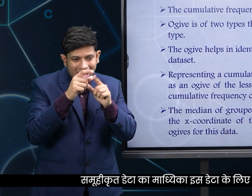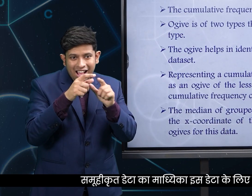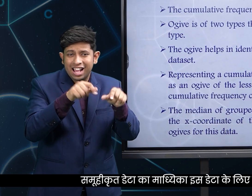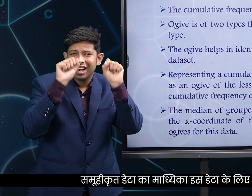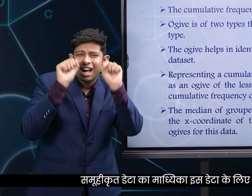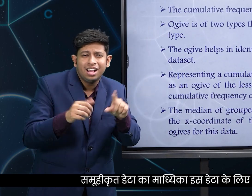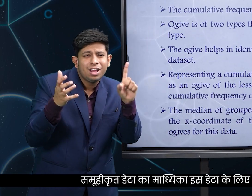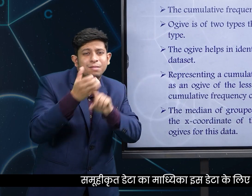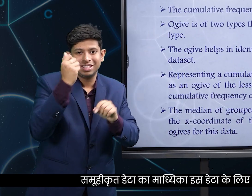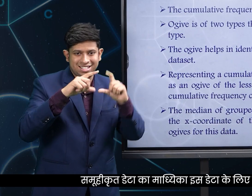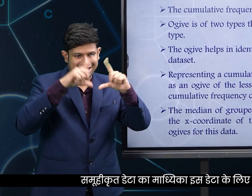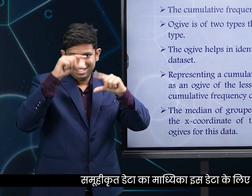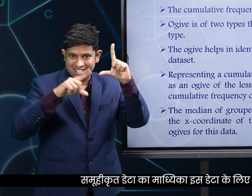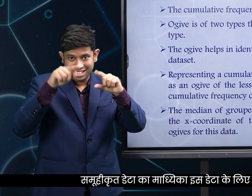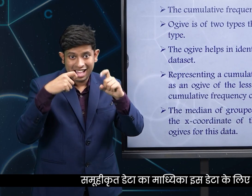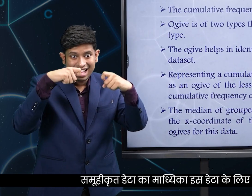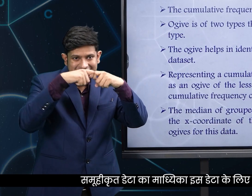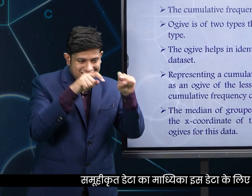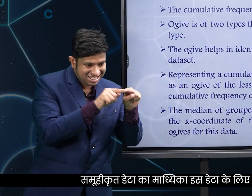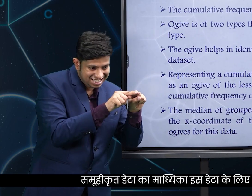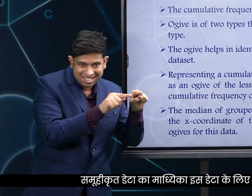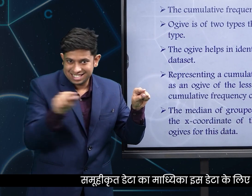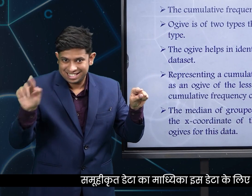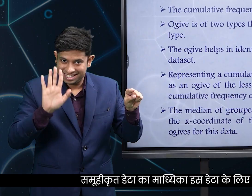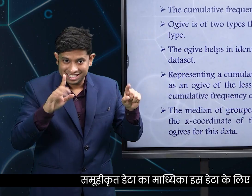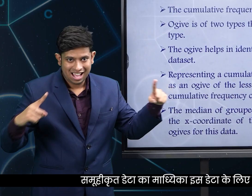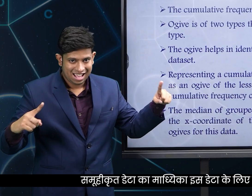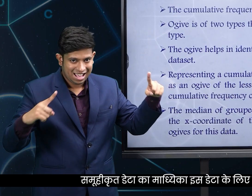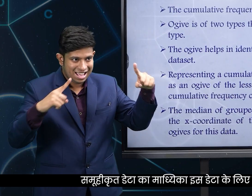समूहीकृत डेटा का माध्यिका इस डेटा के लिए दो त्वरणों के प्रतिच्छेद